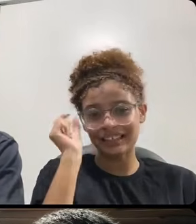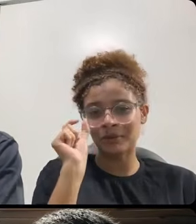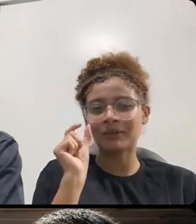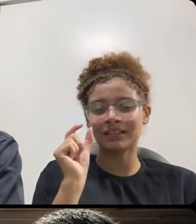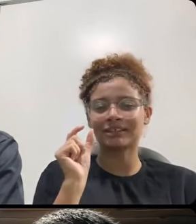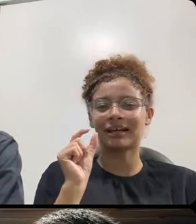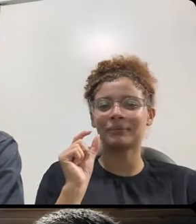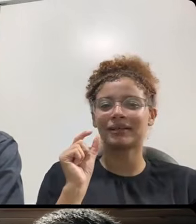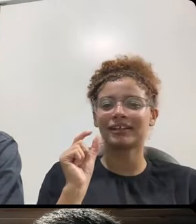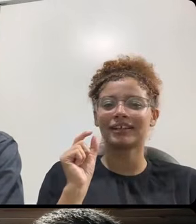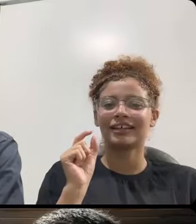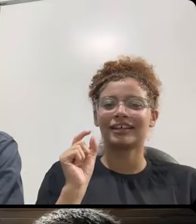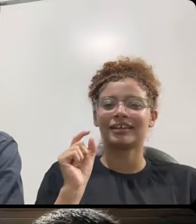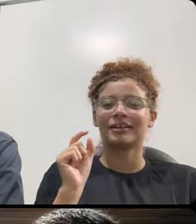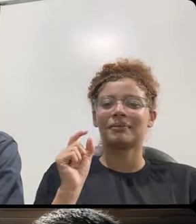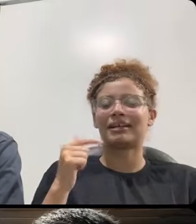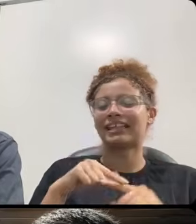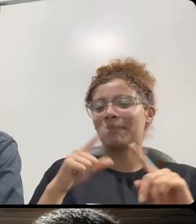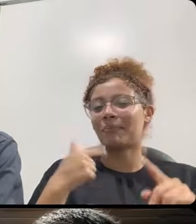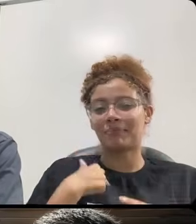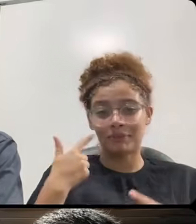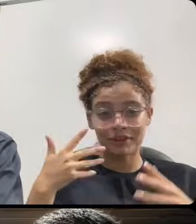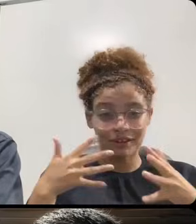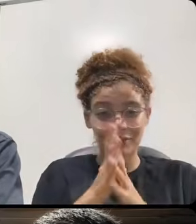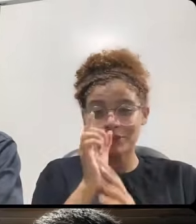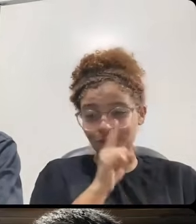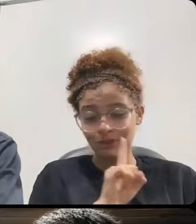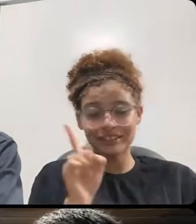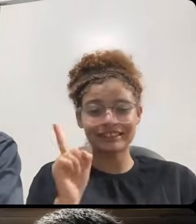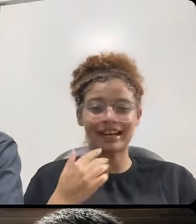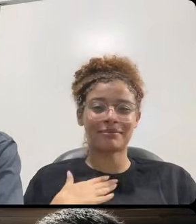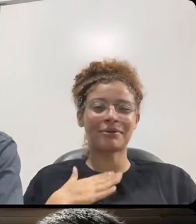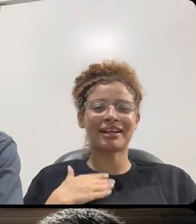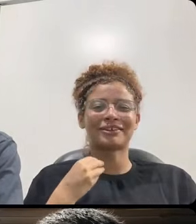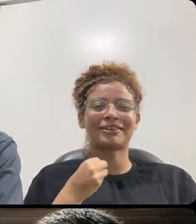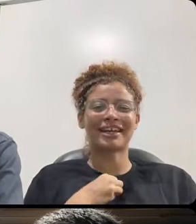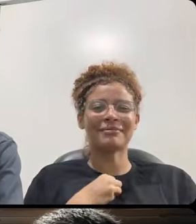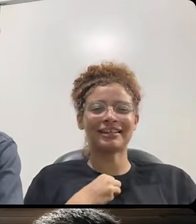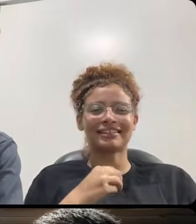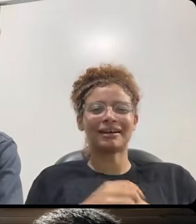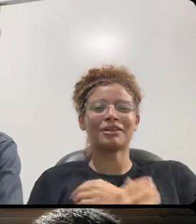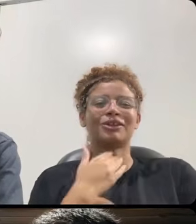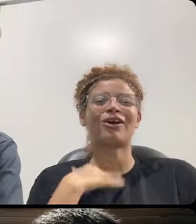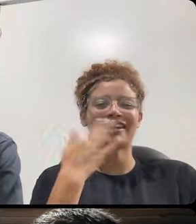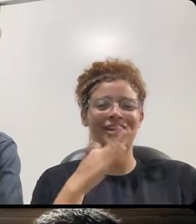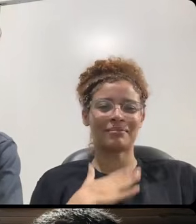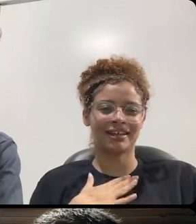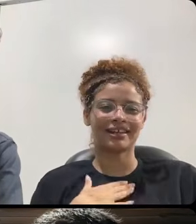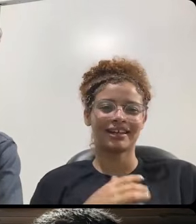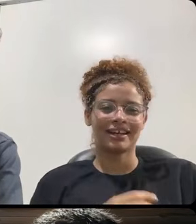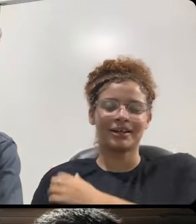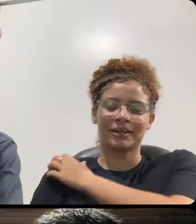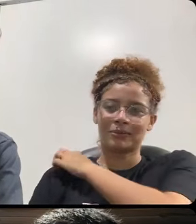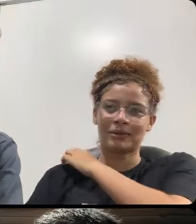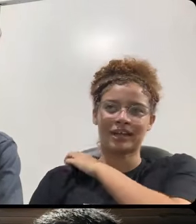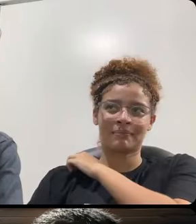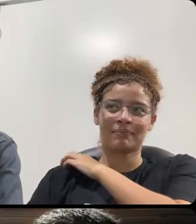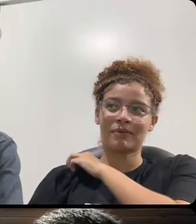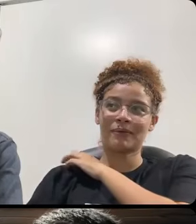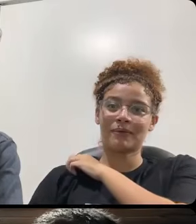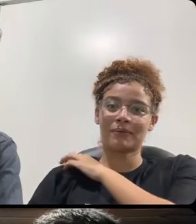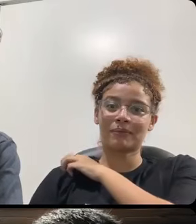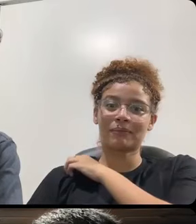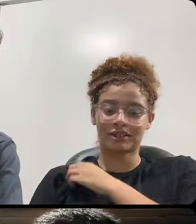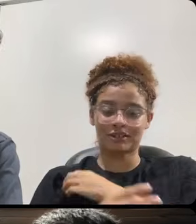e tentar entender um pouquinho, sabe? Mas é porque eu vou muito no extremo, porque toca em mim, sabe? Tá certo. Porque...